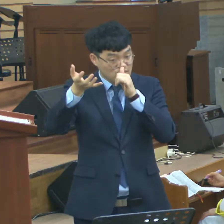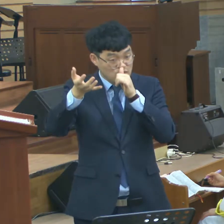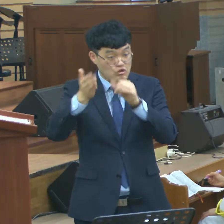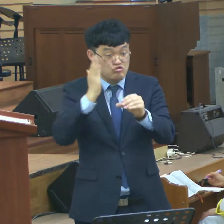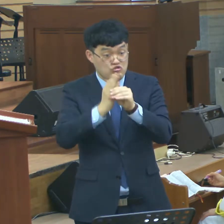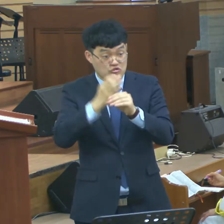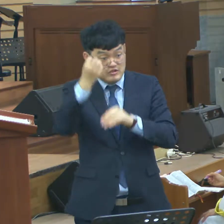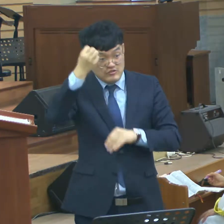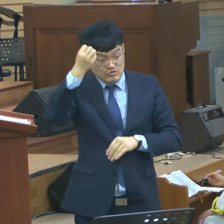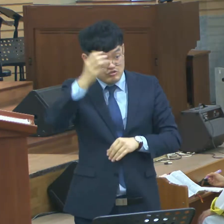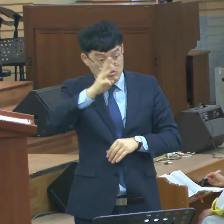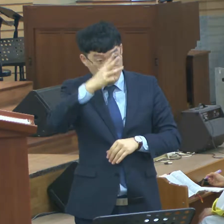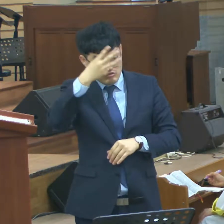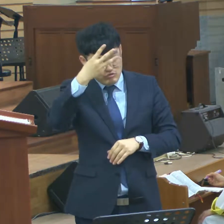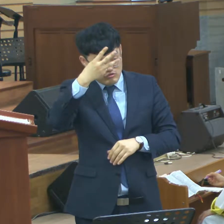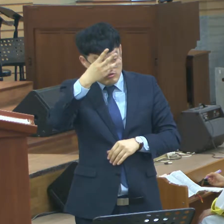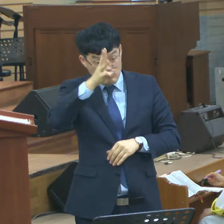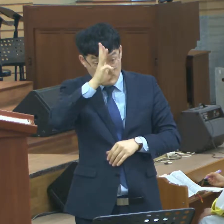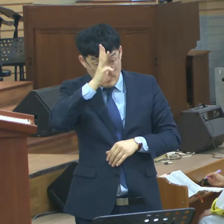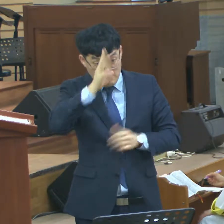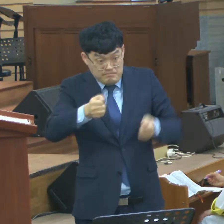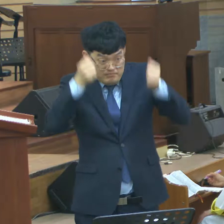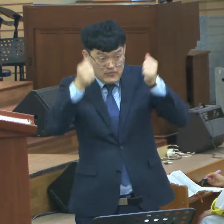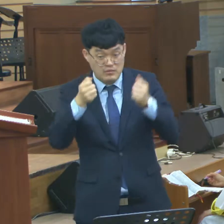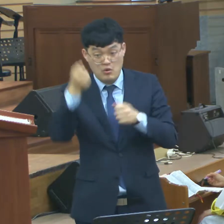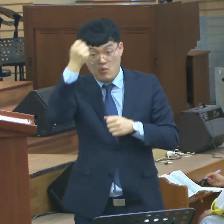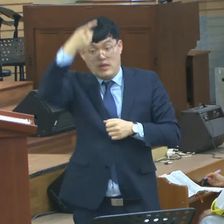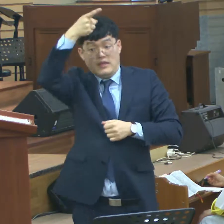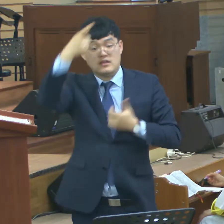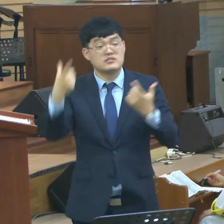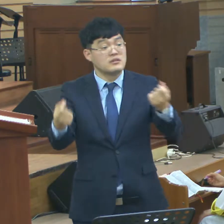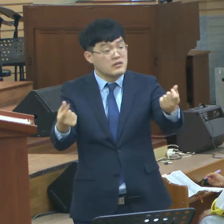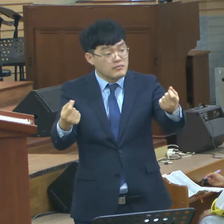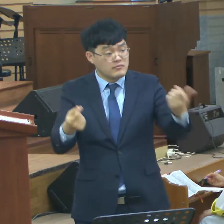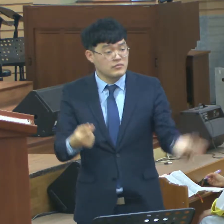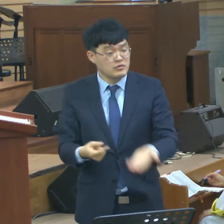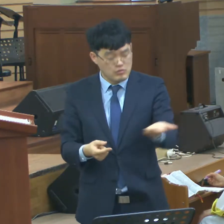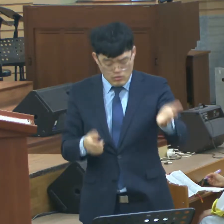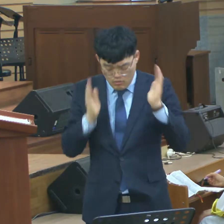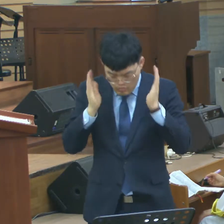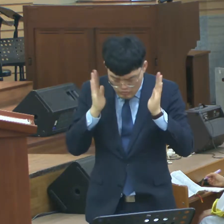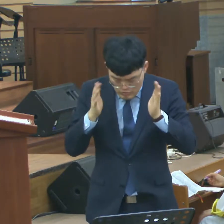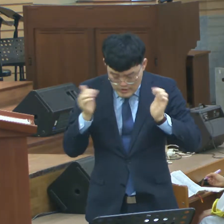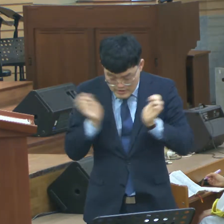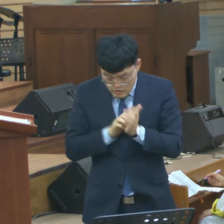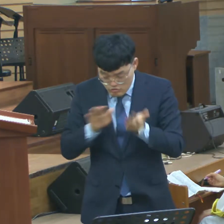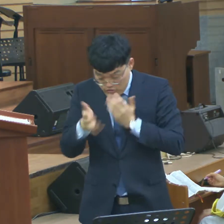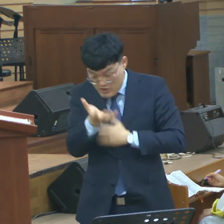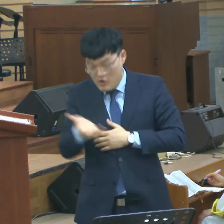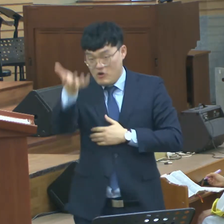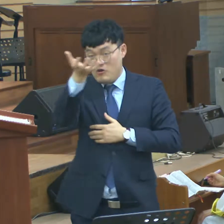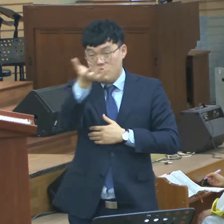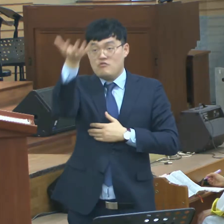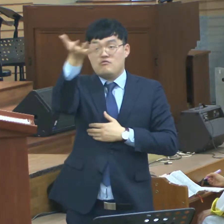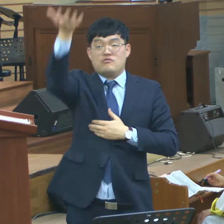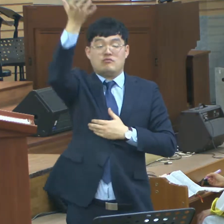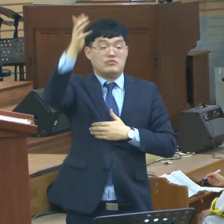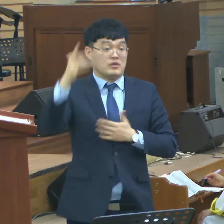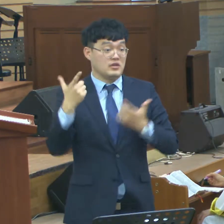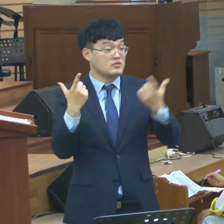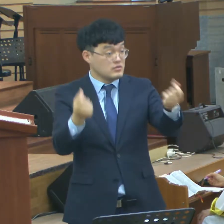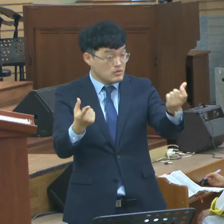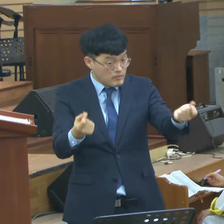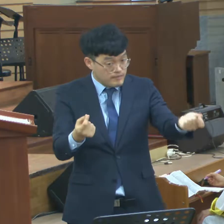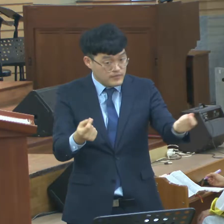없는 그 초등학교 보냅니까? 초등학교 때 배울 게 있고 중학교 올라가 배울 게 있고 3년이 지나면 고등학교